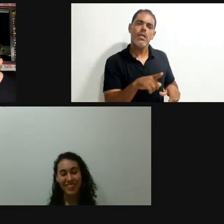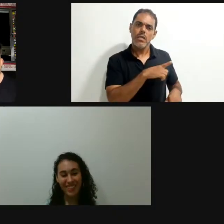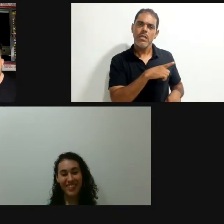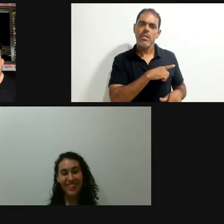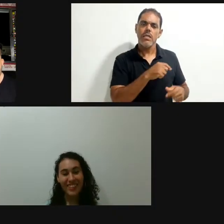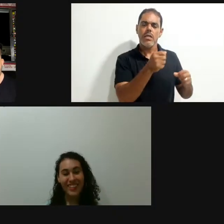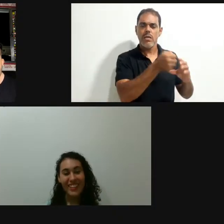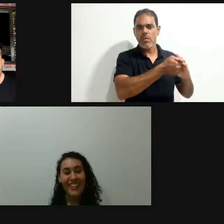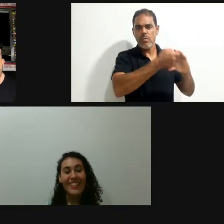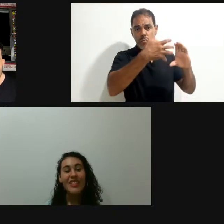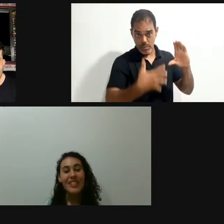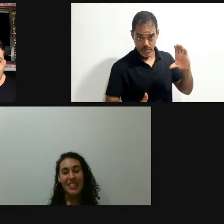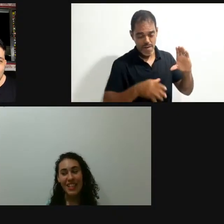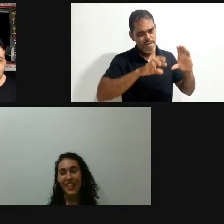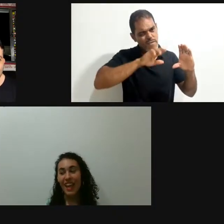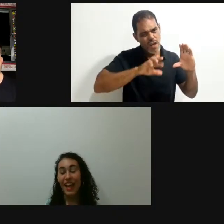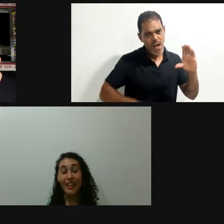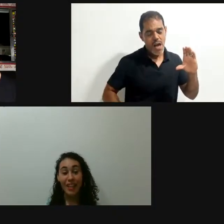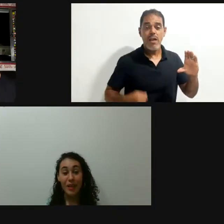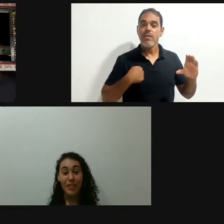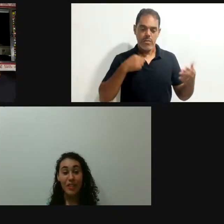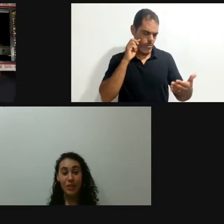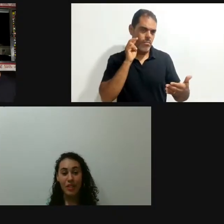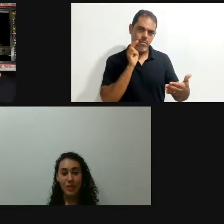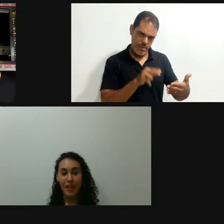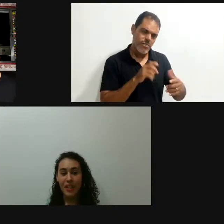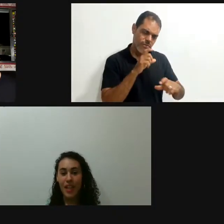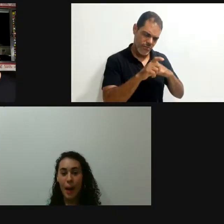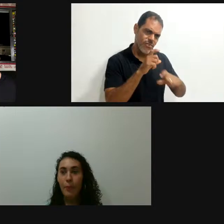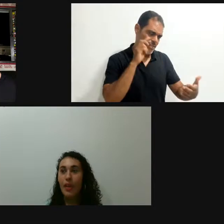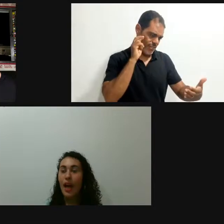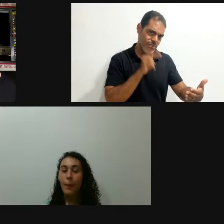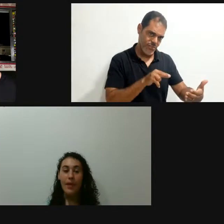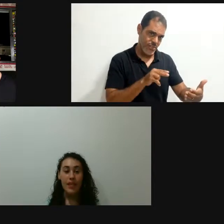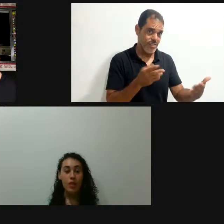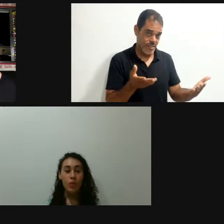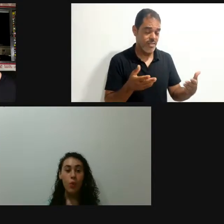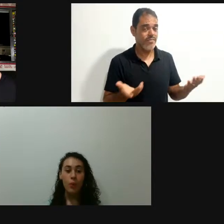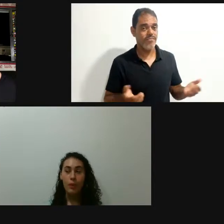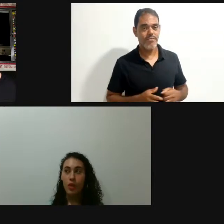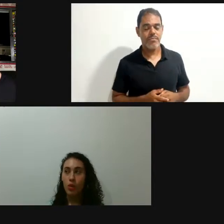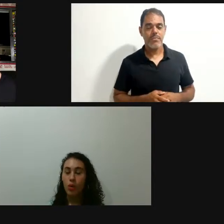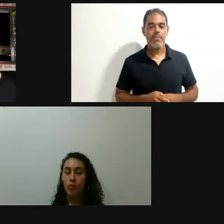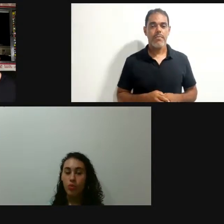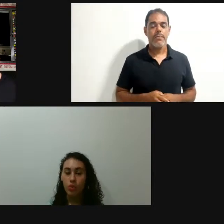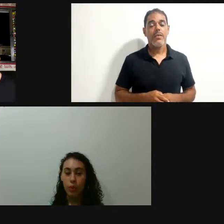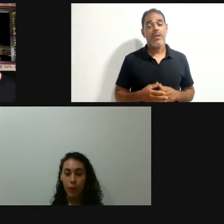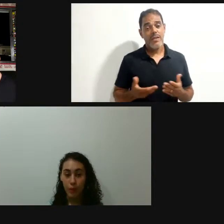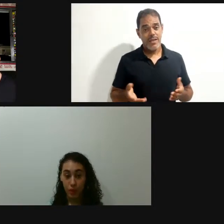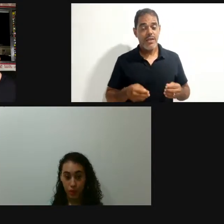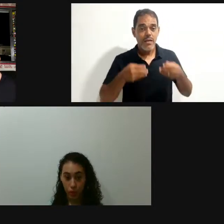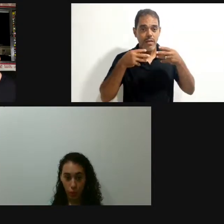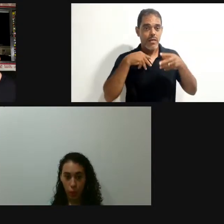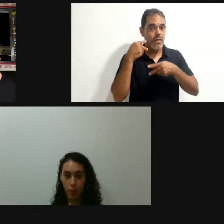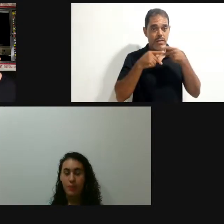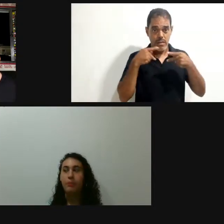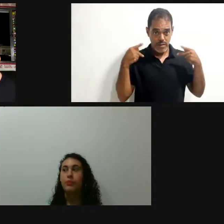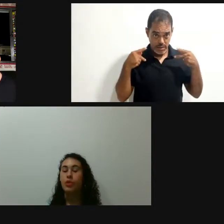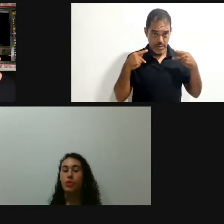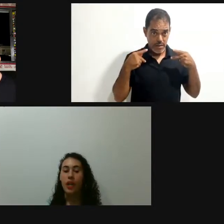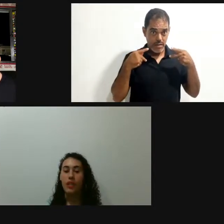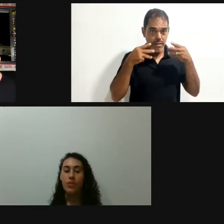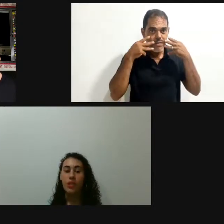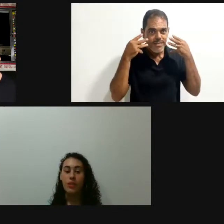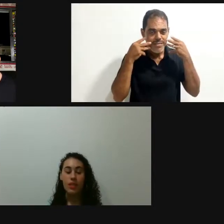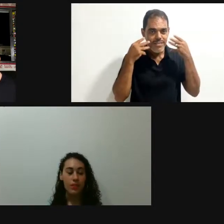que eu vi. Sim, ela tem bastante coisa para lidar. Apesar o primeiro volume,